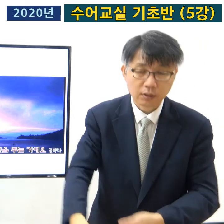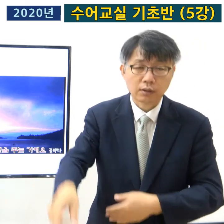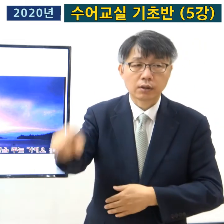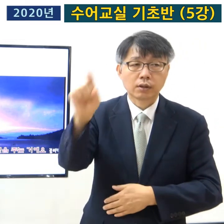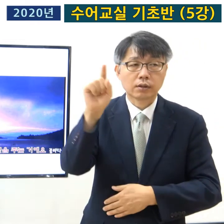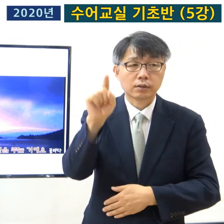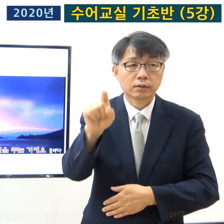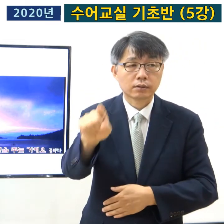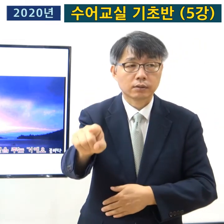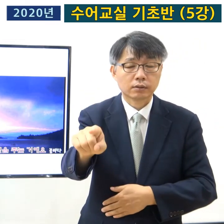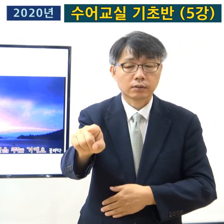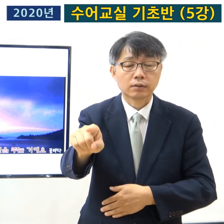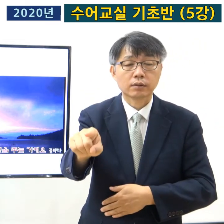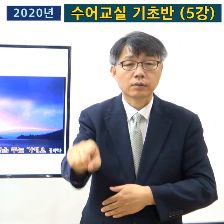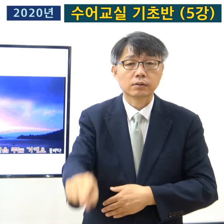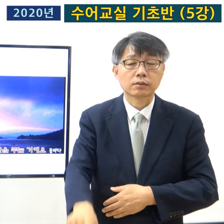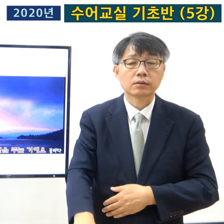귀한 것